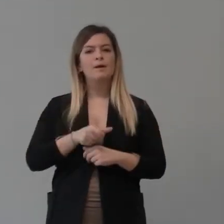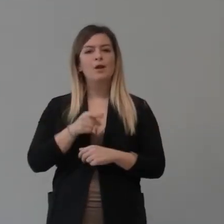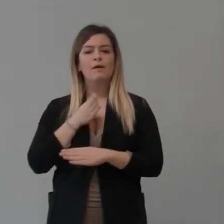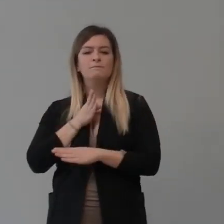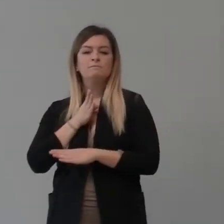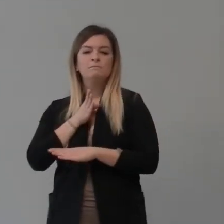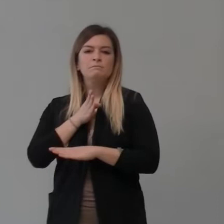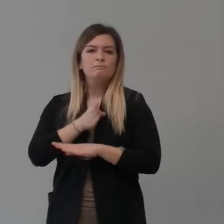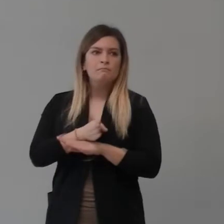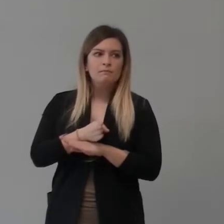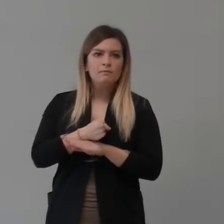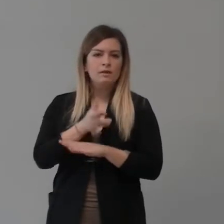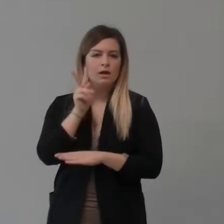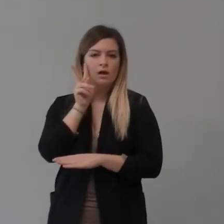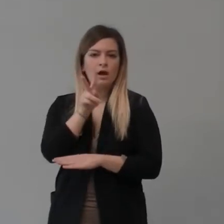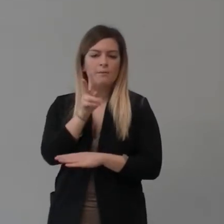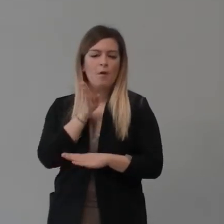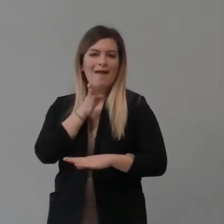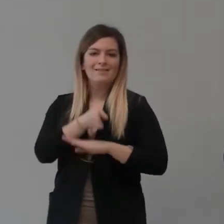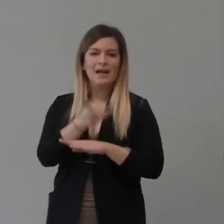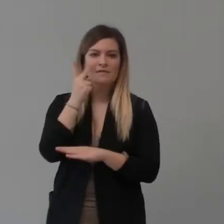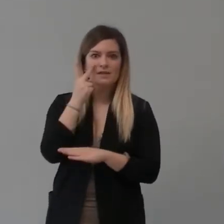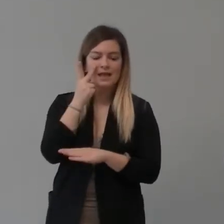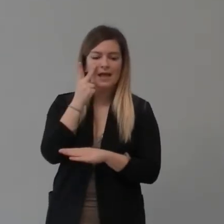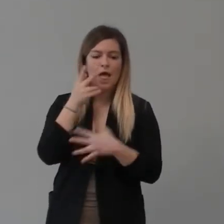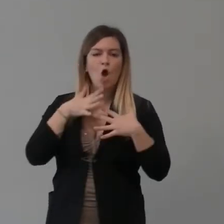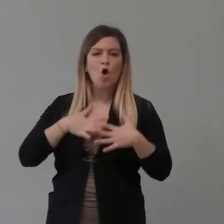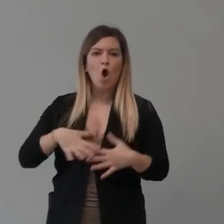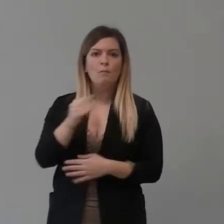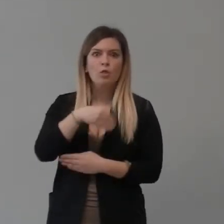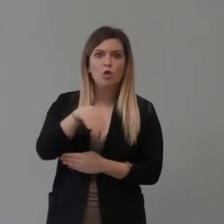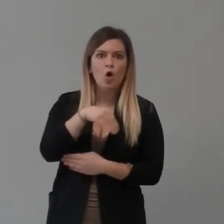tomba e di scoprire che il corpo di Gesù era ancora sul sarcofago.